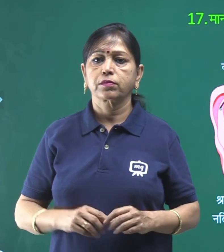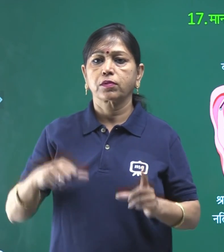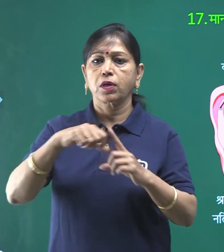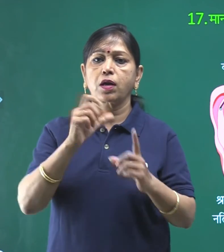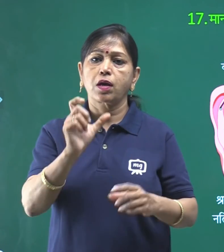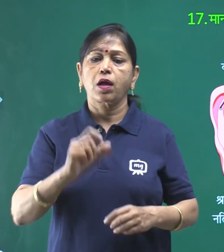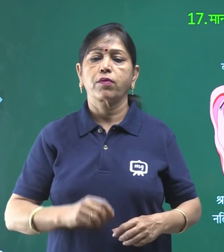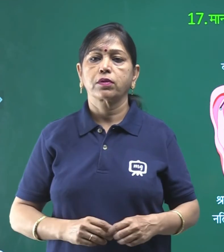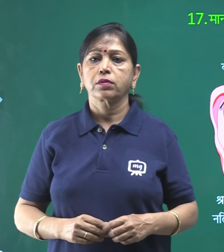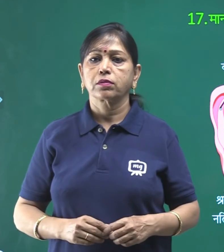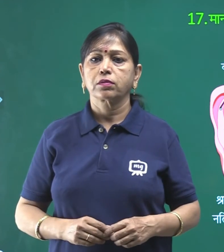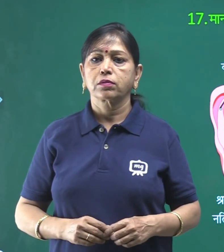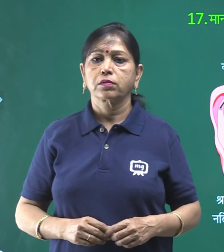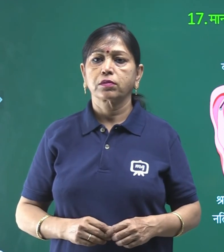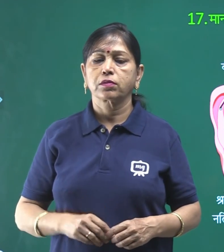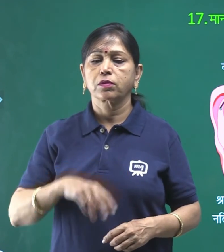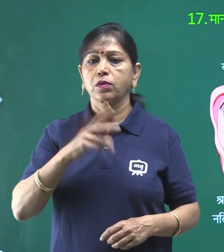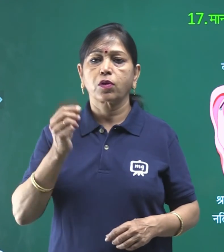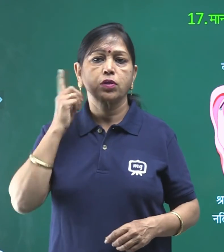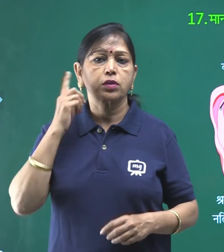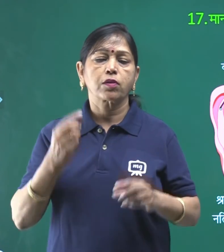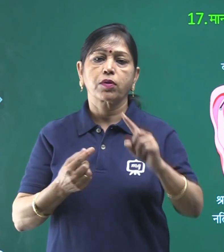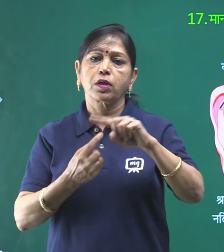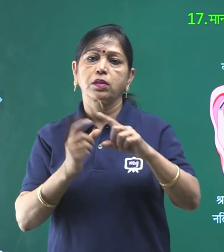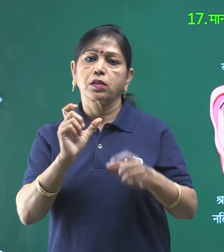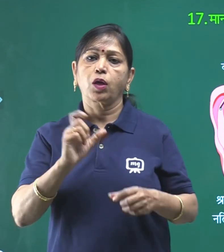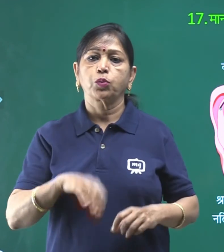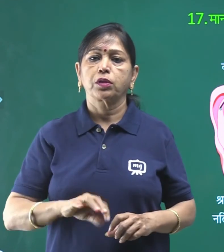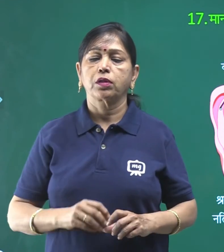कर्णावत और श्रवण तंत्रिकाएँ होती हैं।